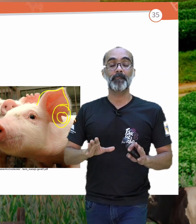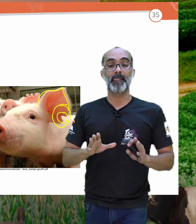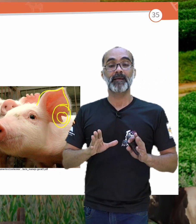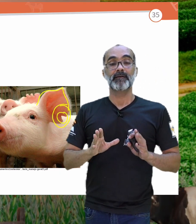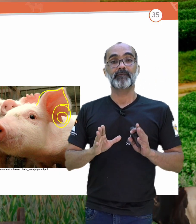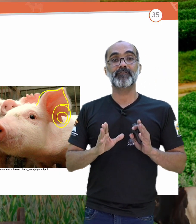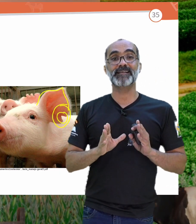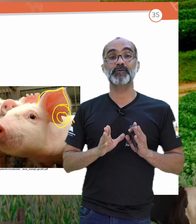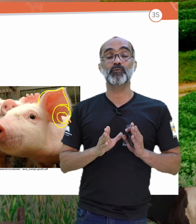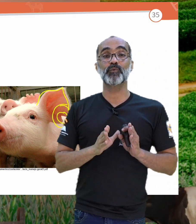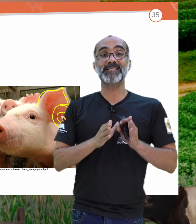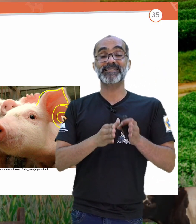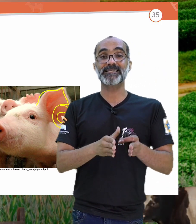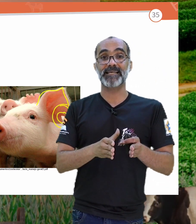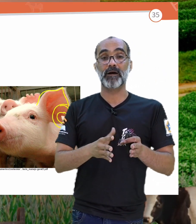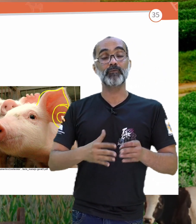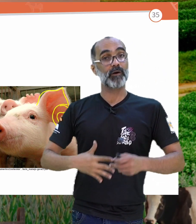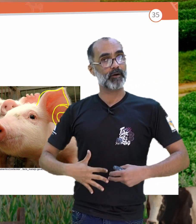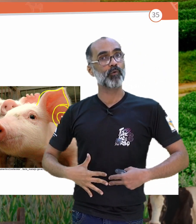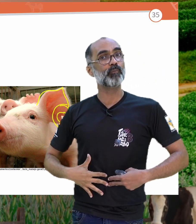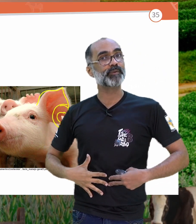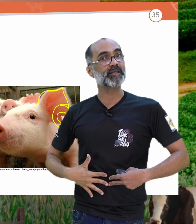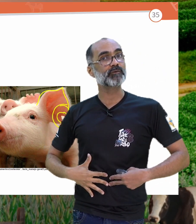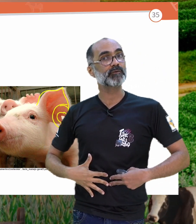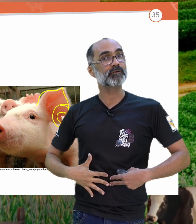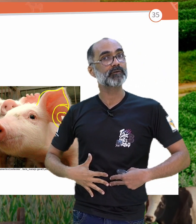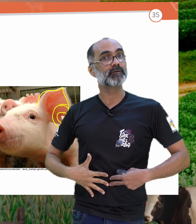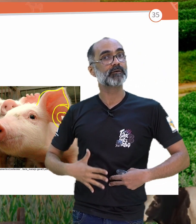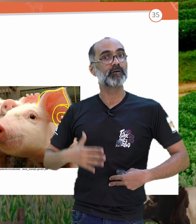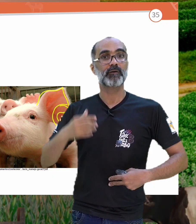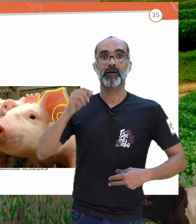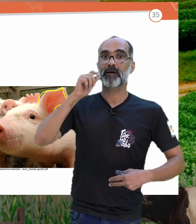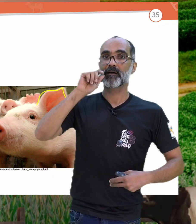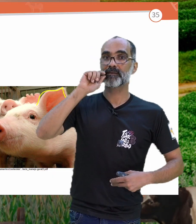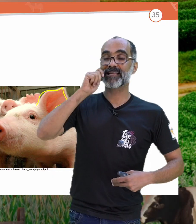pessoas que fazem o essencial, que é o umbigo,